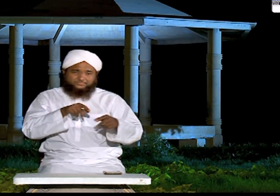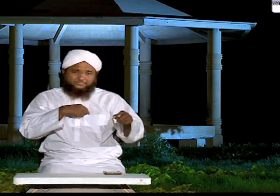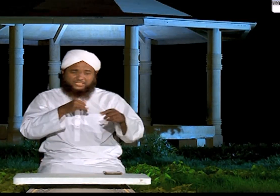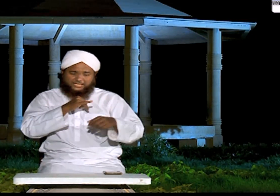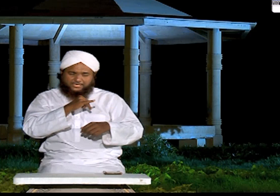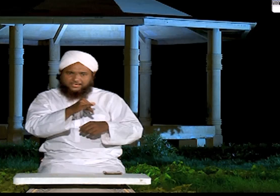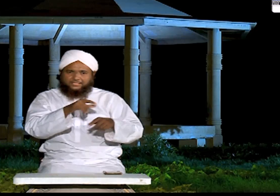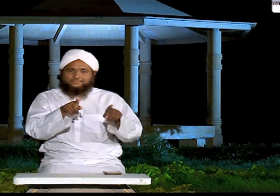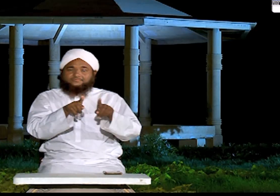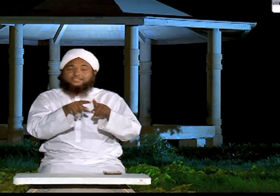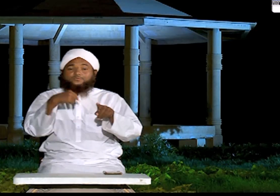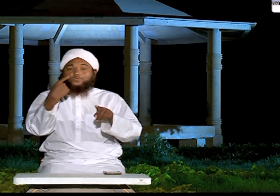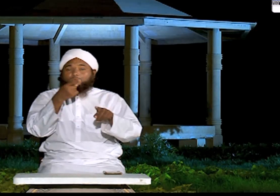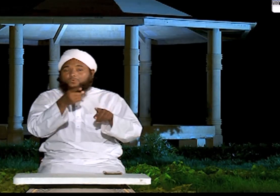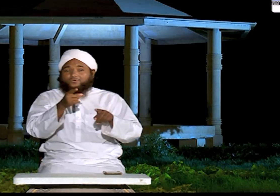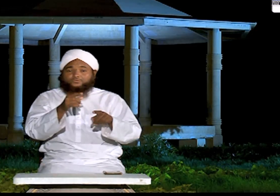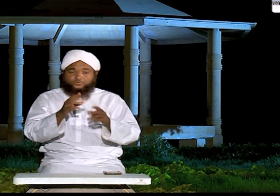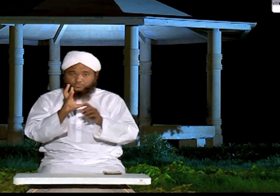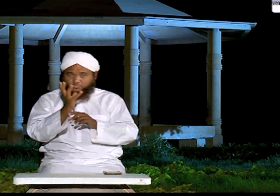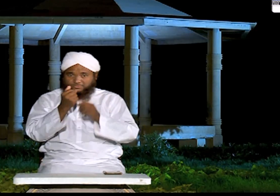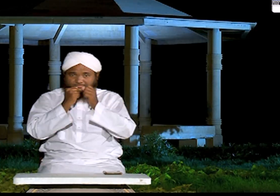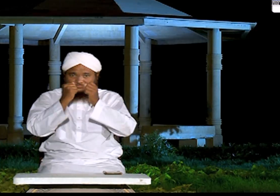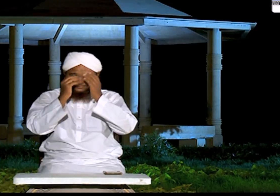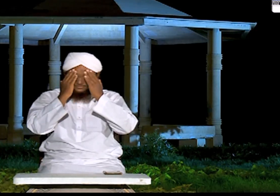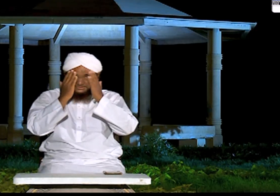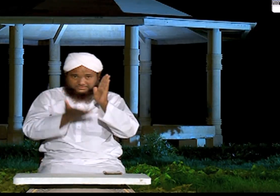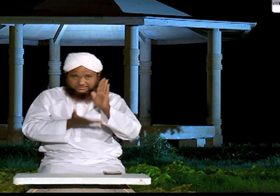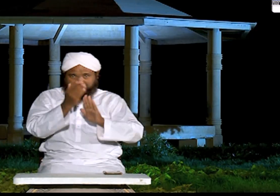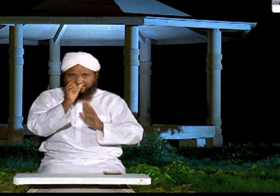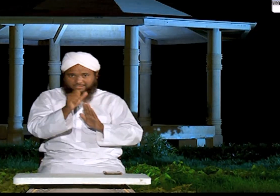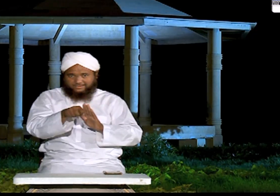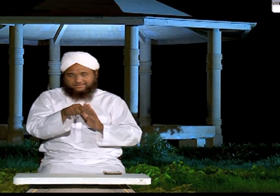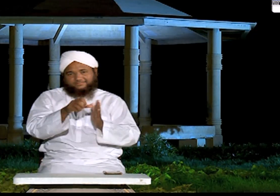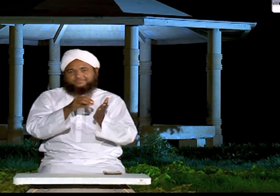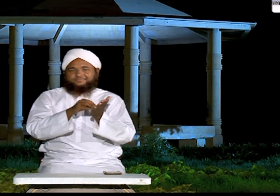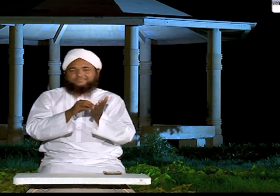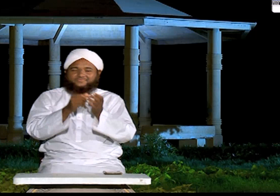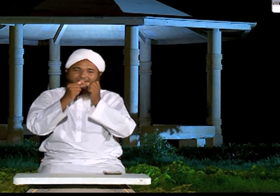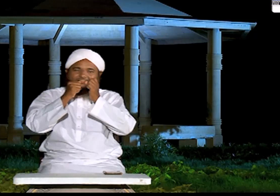ہوگا جو مجھ پر سب سے زیادہ درود پیجے گا صلو علی الحبیب صل اللہ